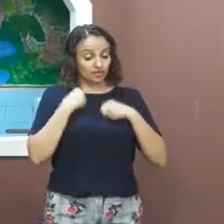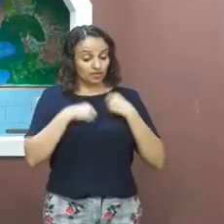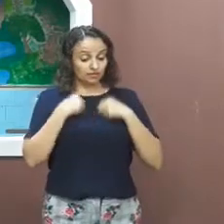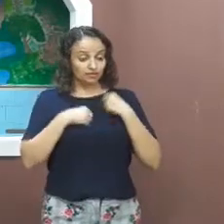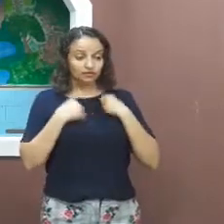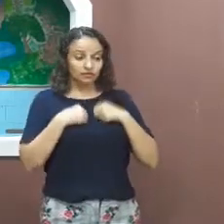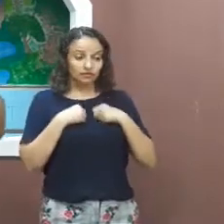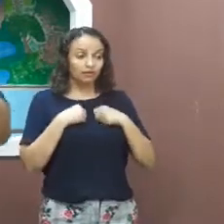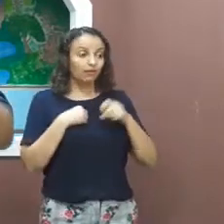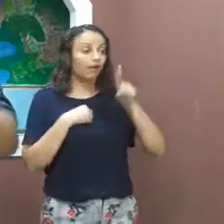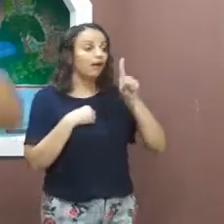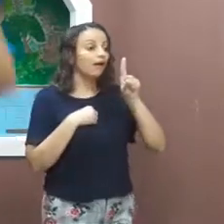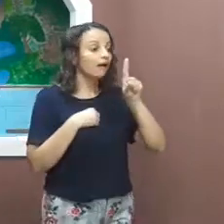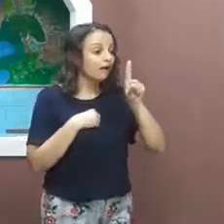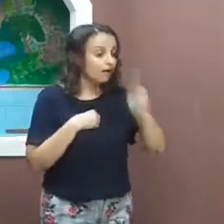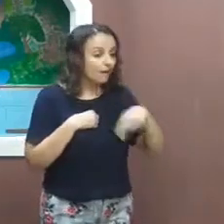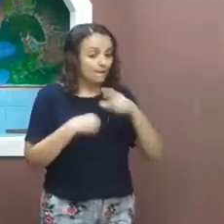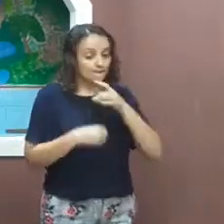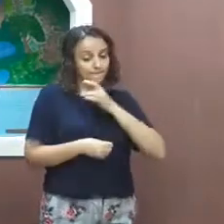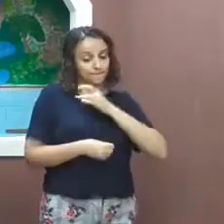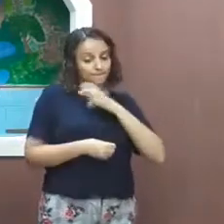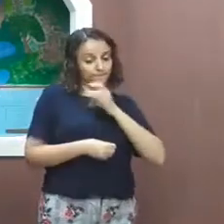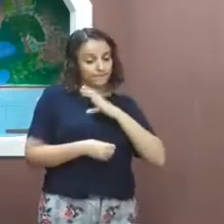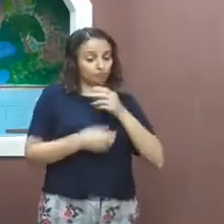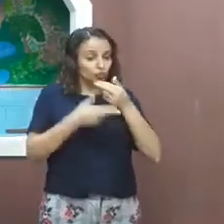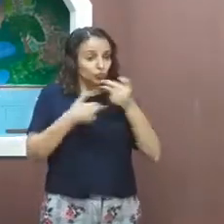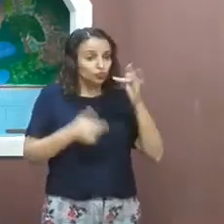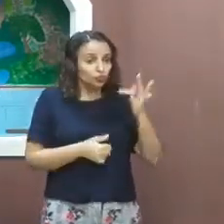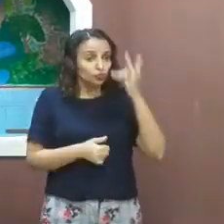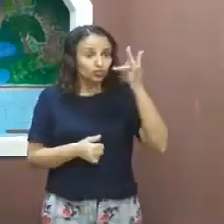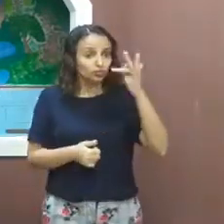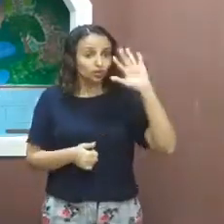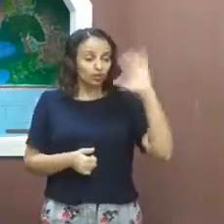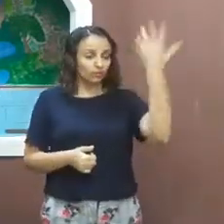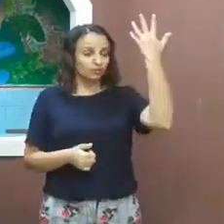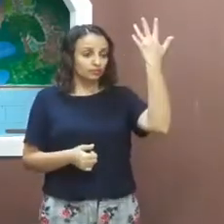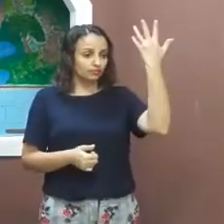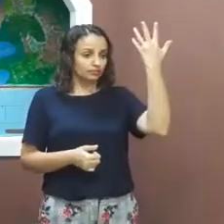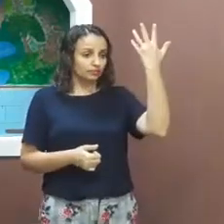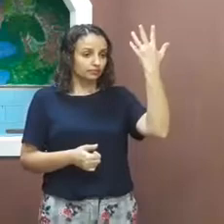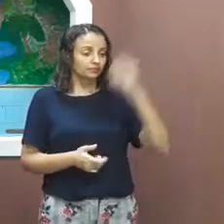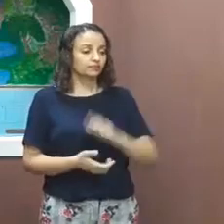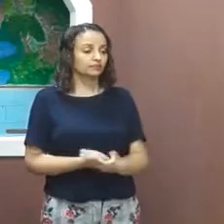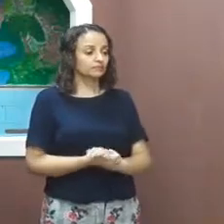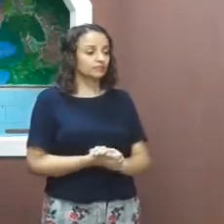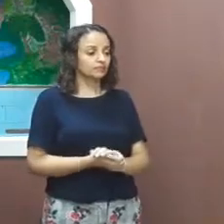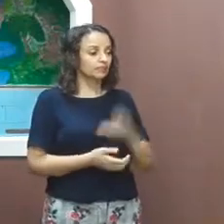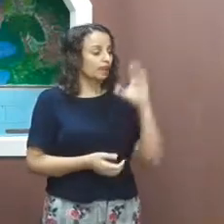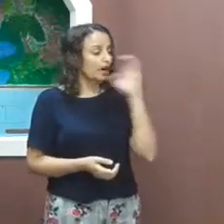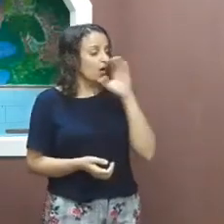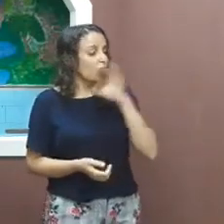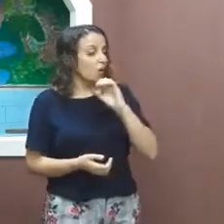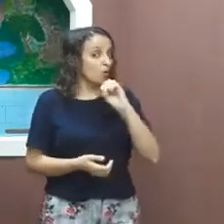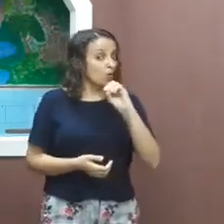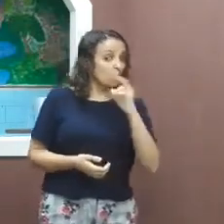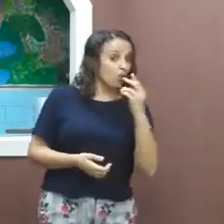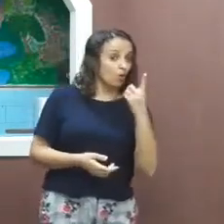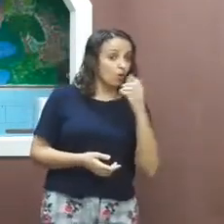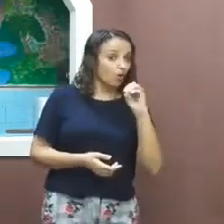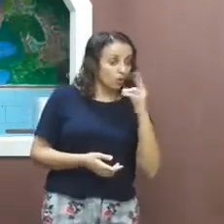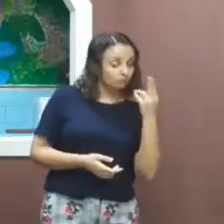ansiedade é um medo de alguma coisa que vai acontecer num futuro próximo, ou não